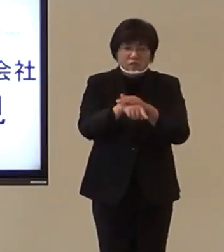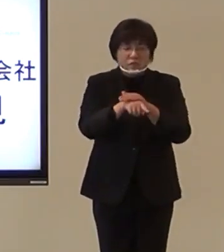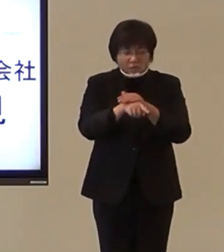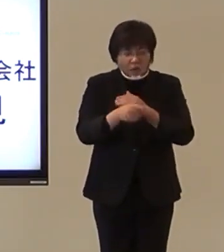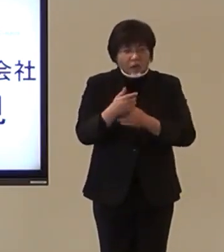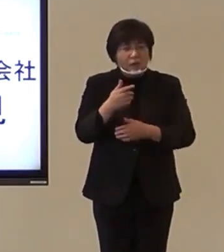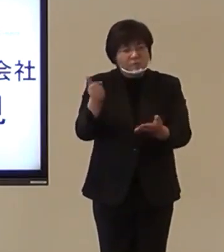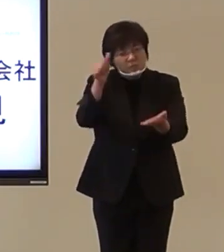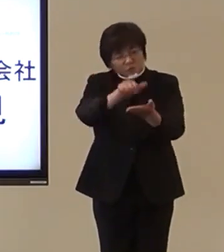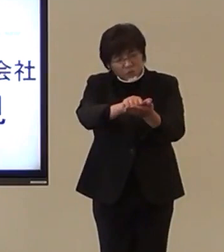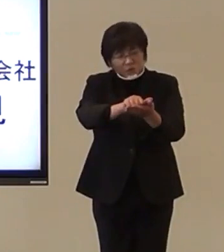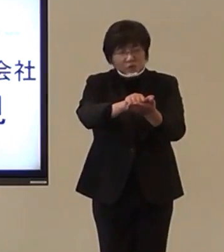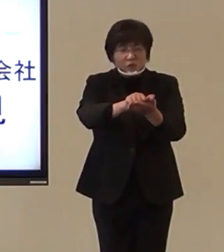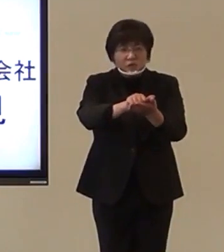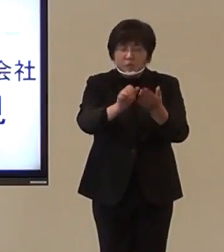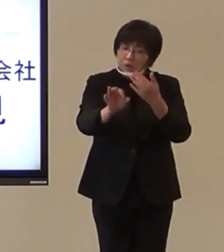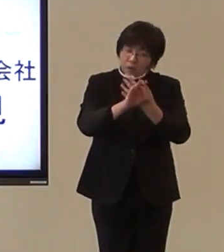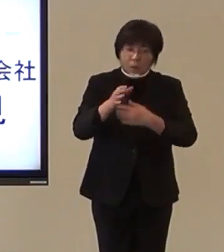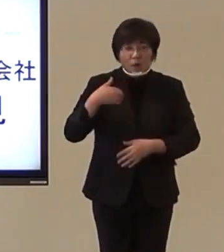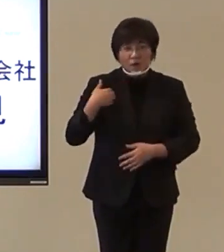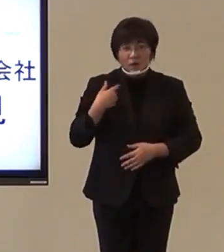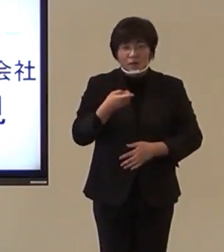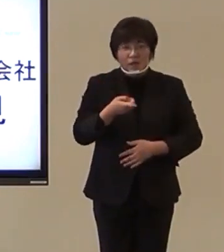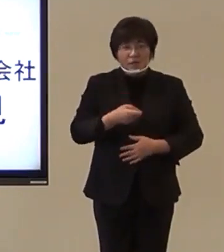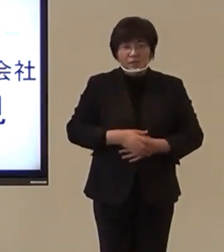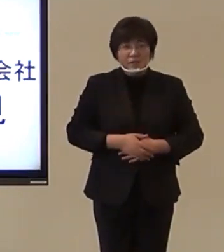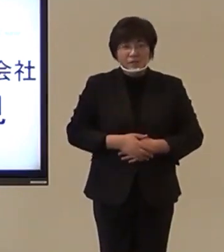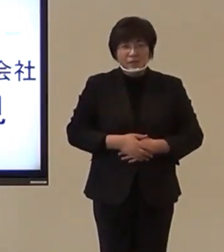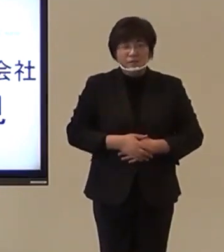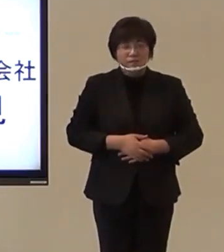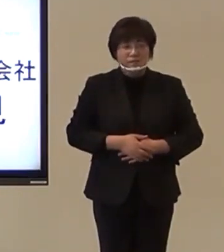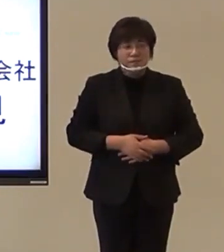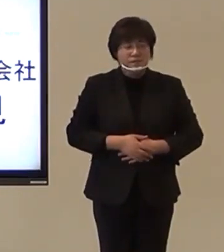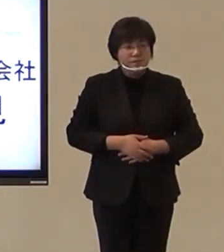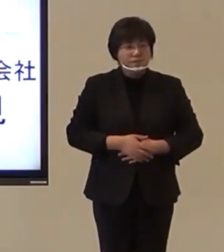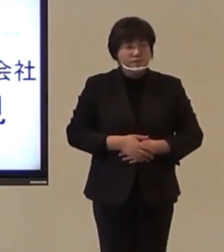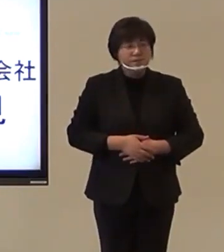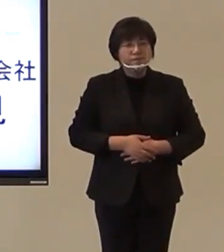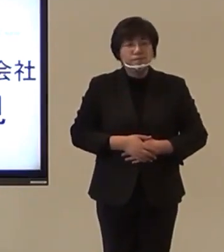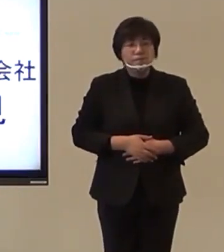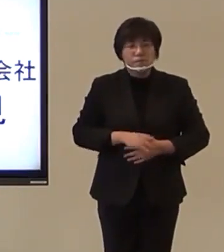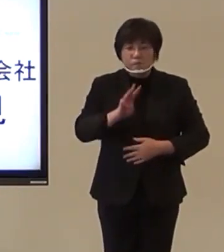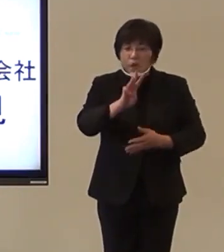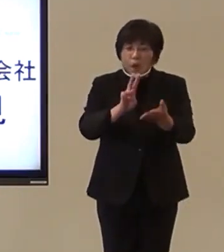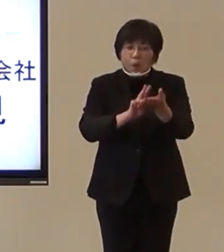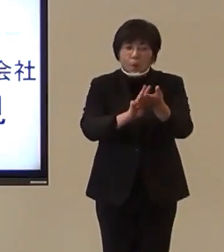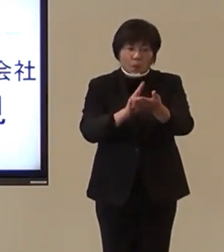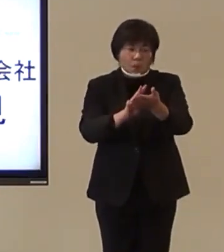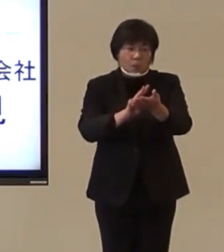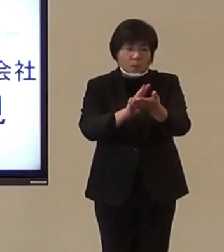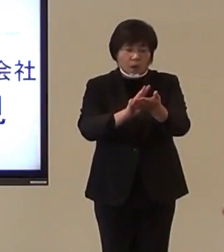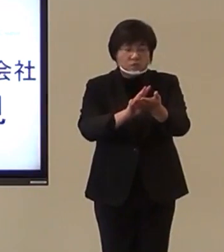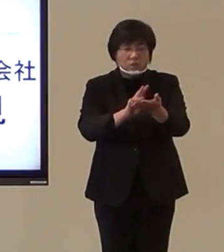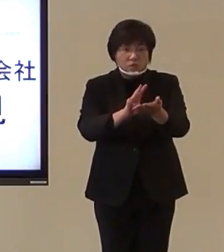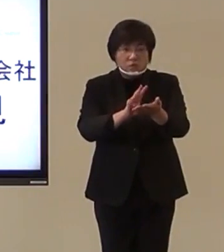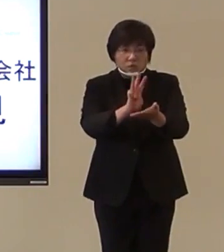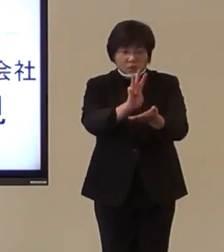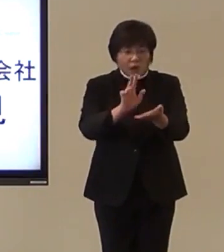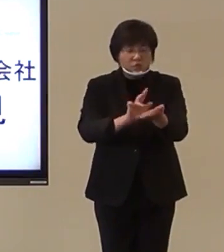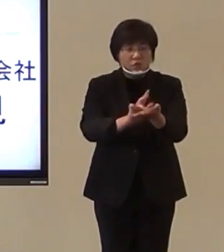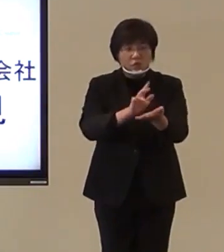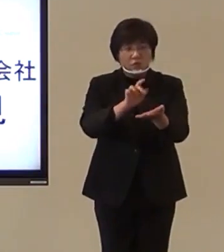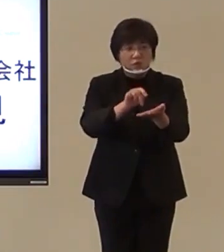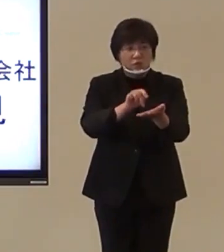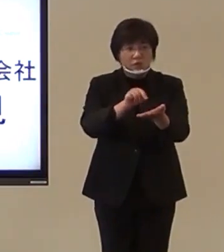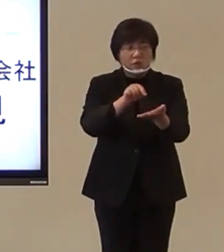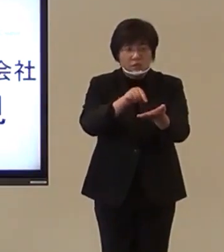打ってきたという方もいるかもしれません。またはですね、ワクチンというものが 一般のワクチンと同じような